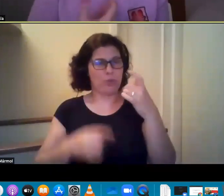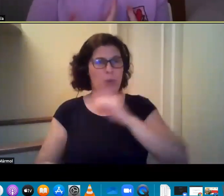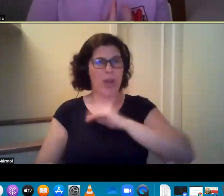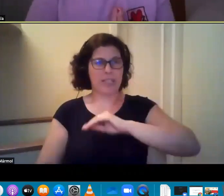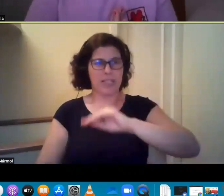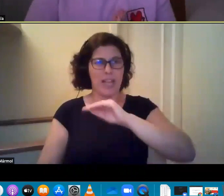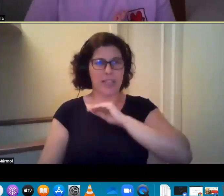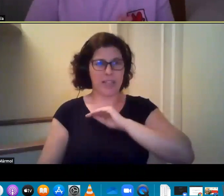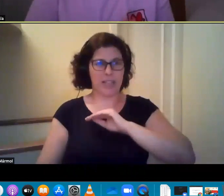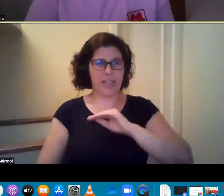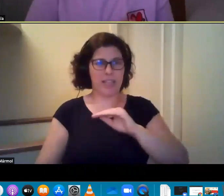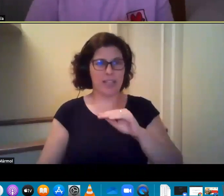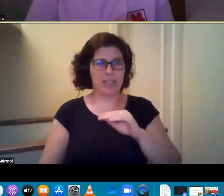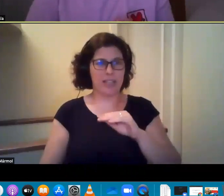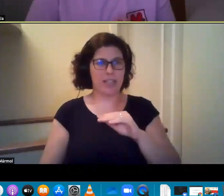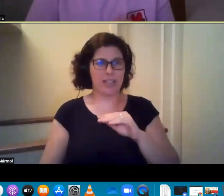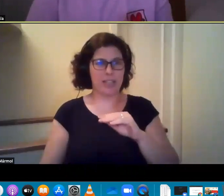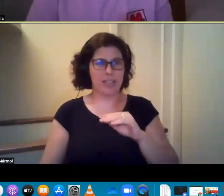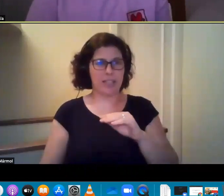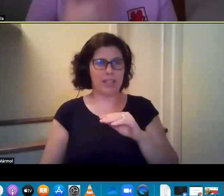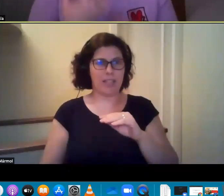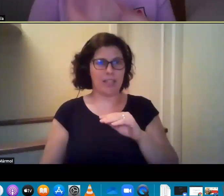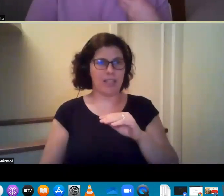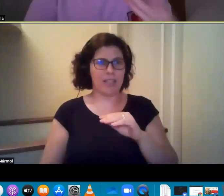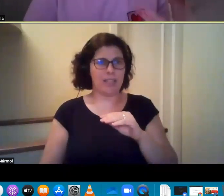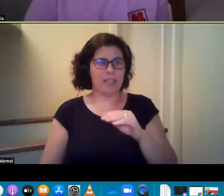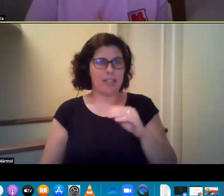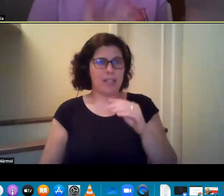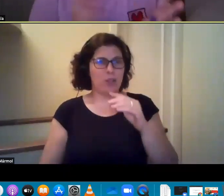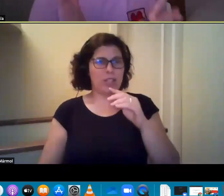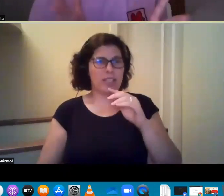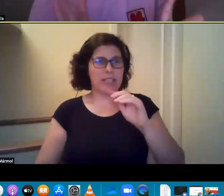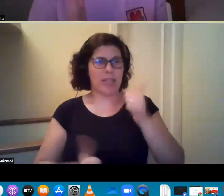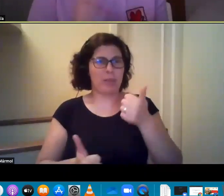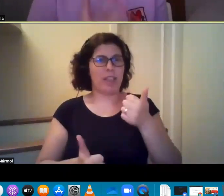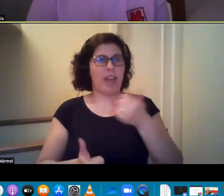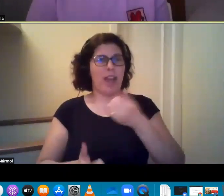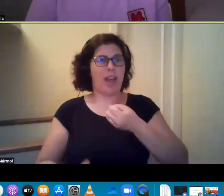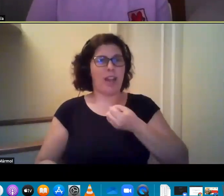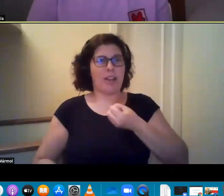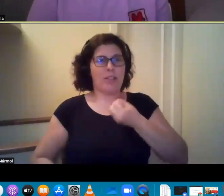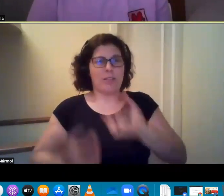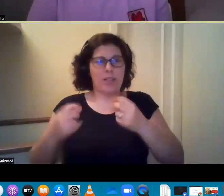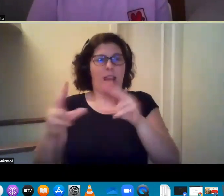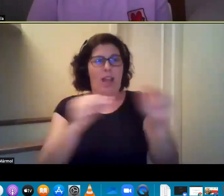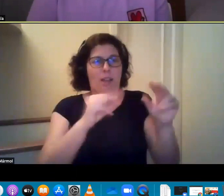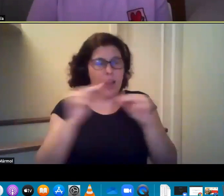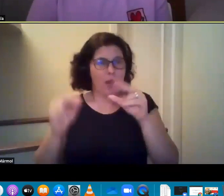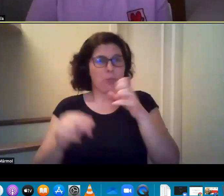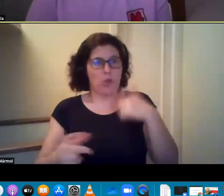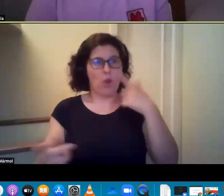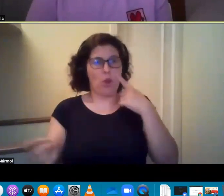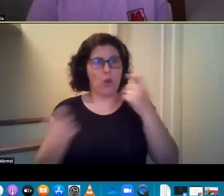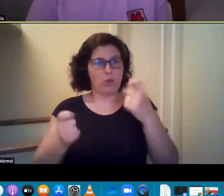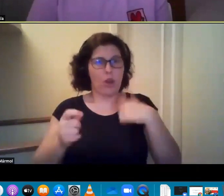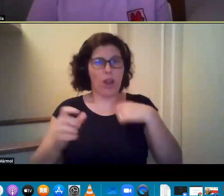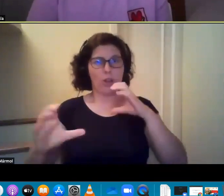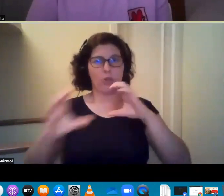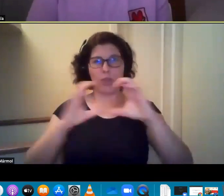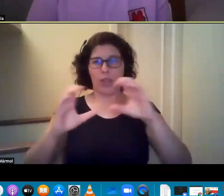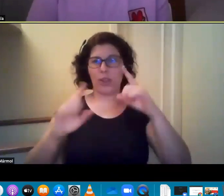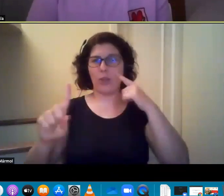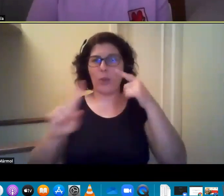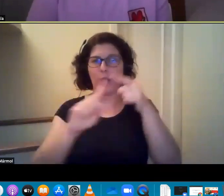se les vuelve también tan pasional, empiezan a hablar, y hay que saber muy bien pues controlar nuestra comunicación para poder expresar lo